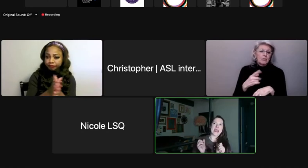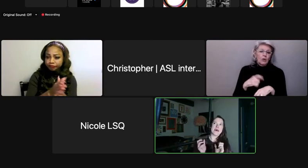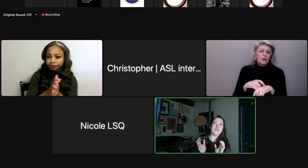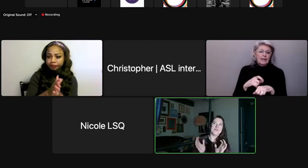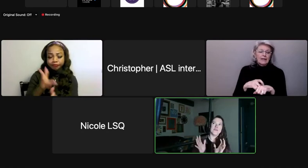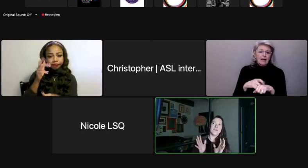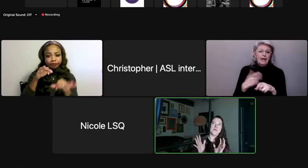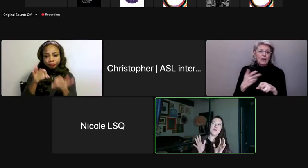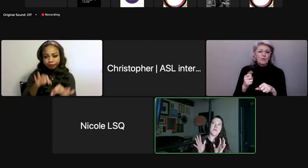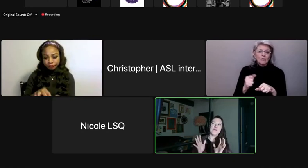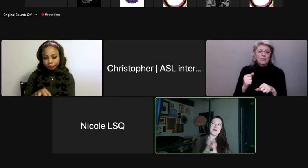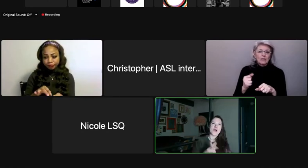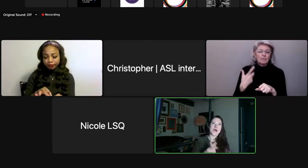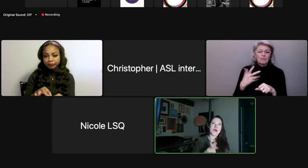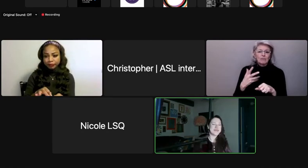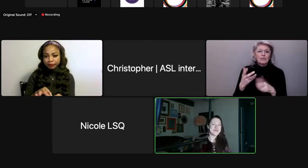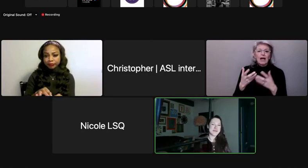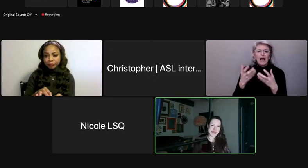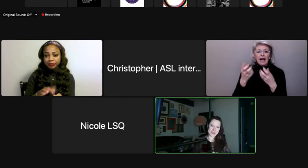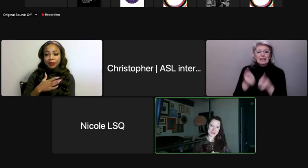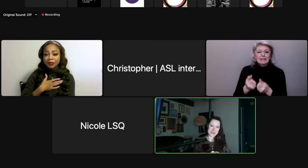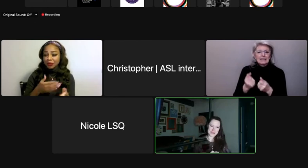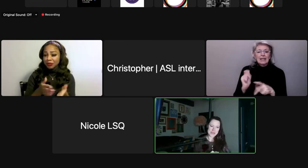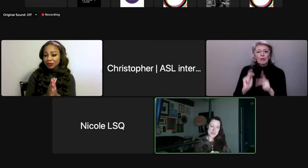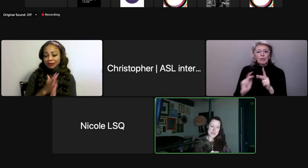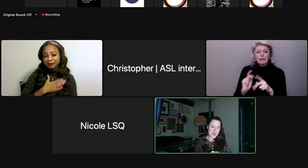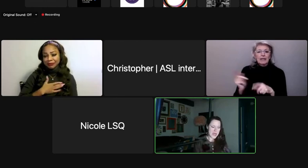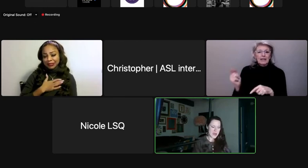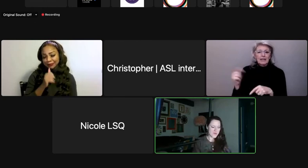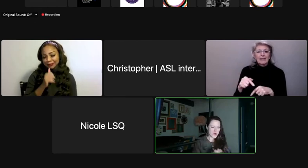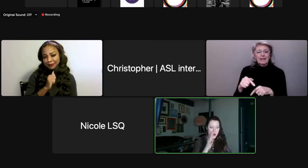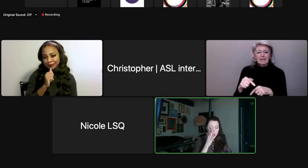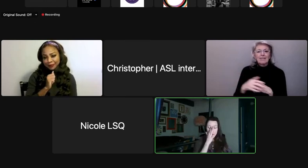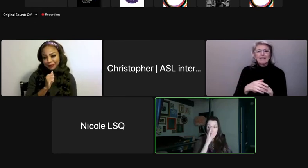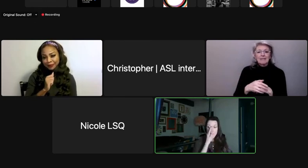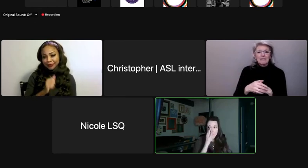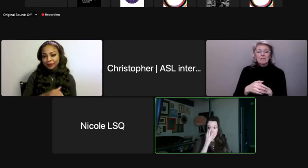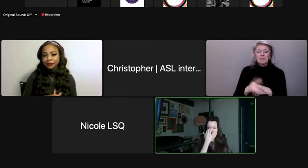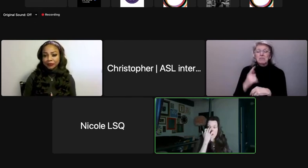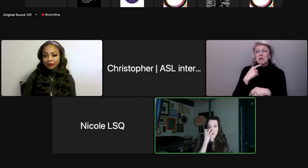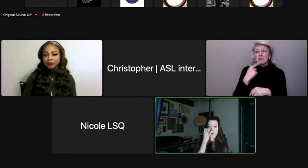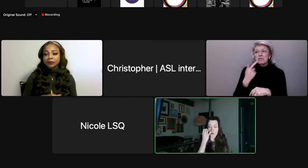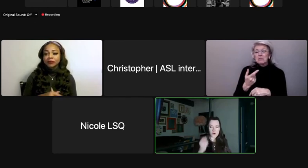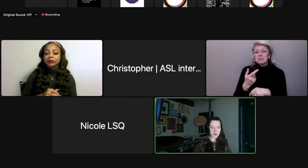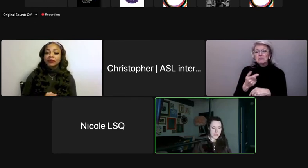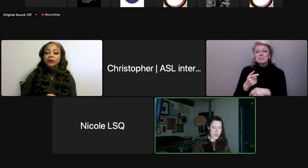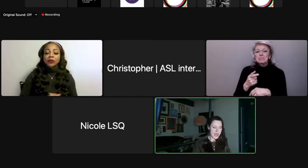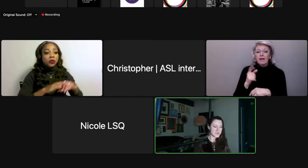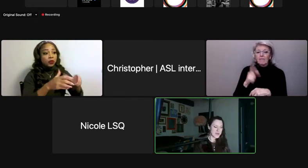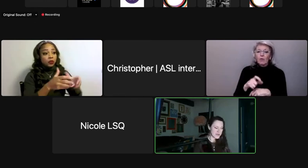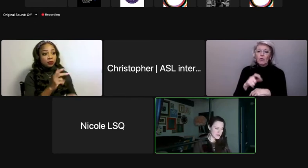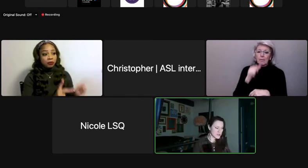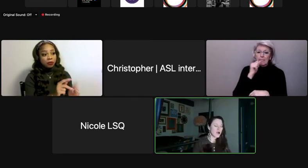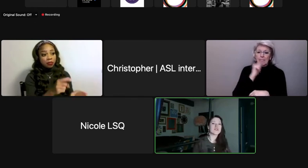pour attirer ces publics et je vous dirais soyez patient